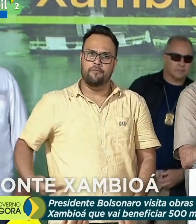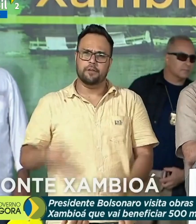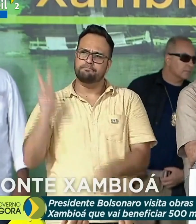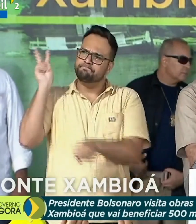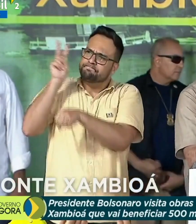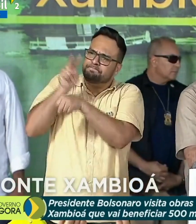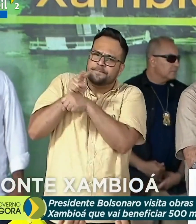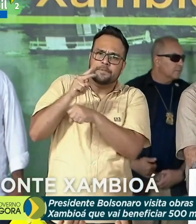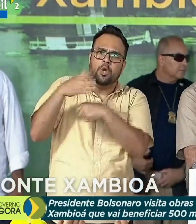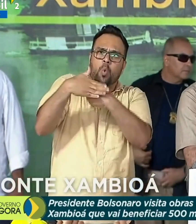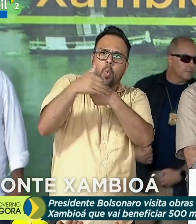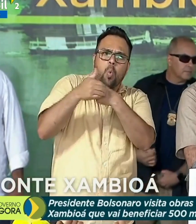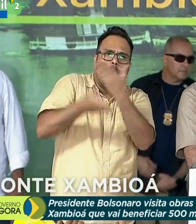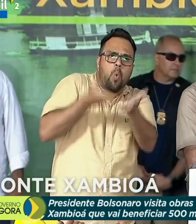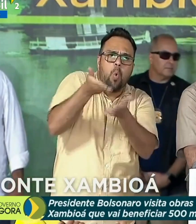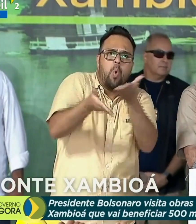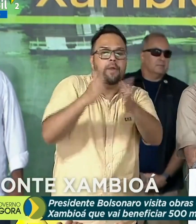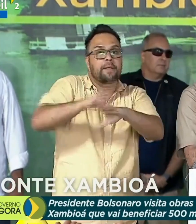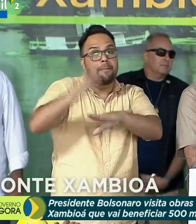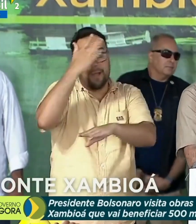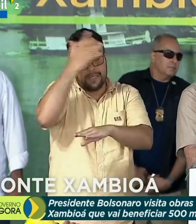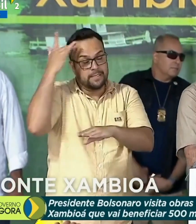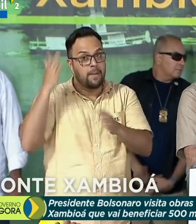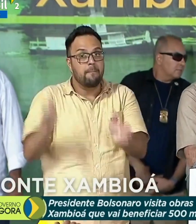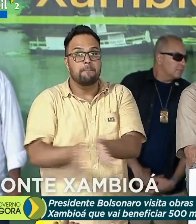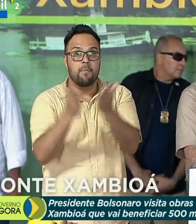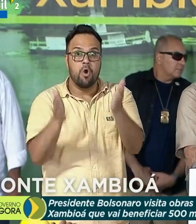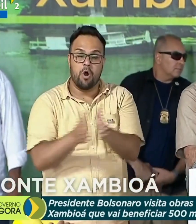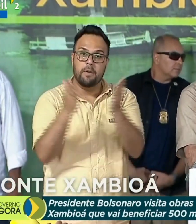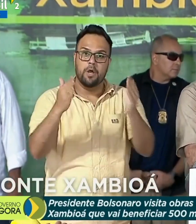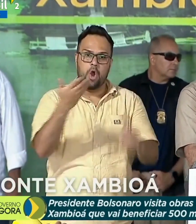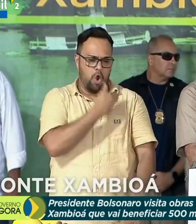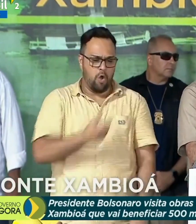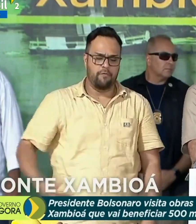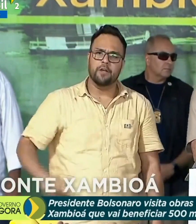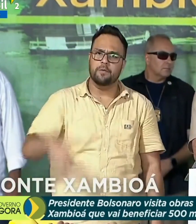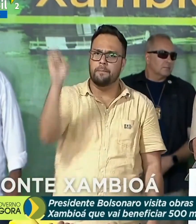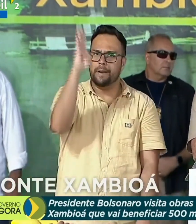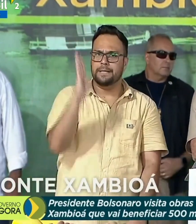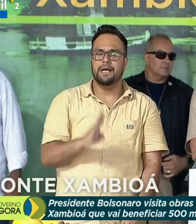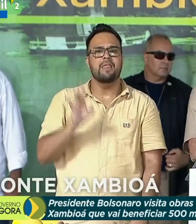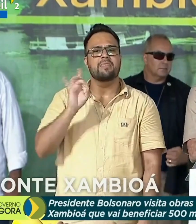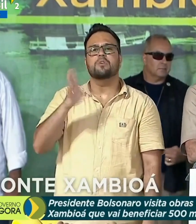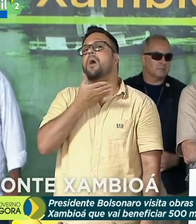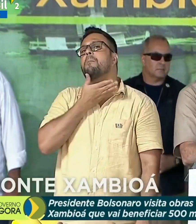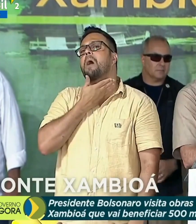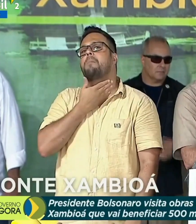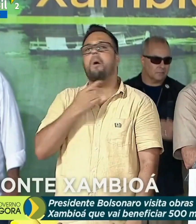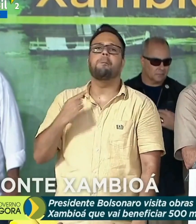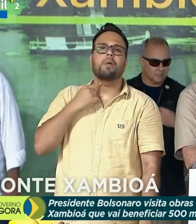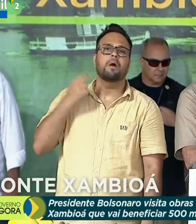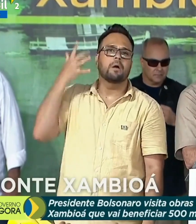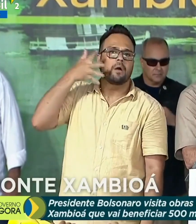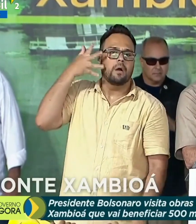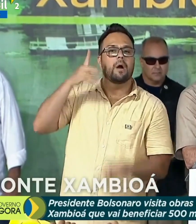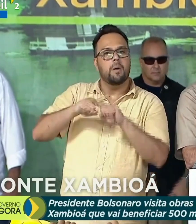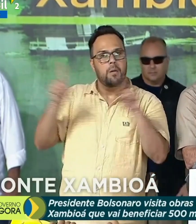dos mais pobres. Um governo que é brasileiro, não apenas no discurso, mas na